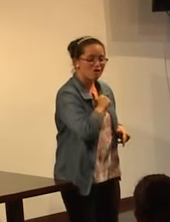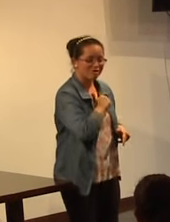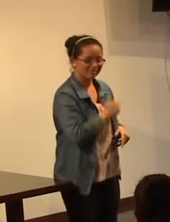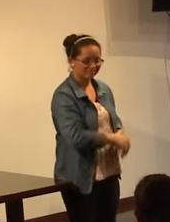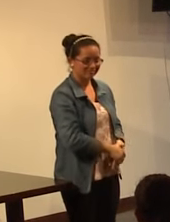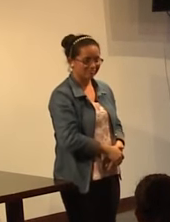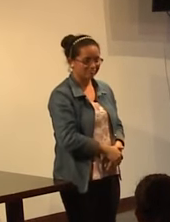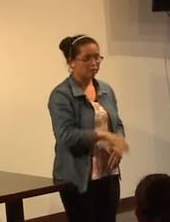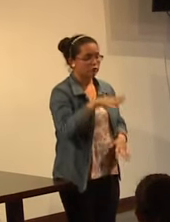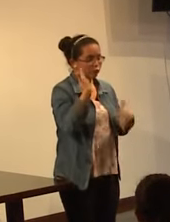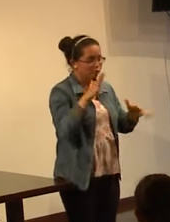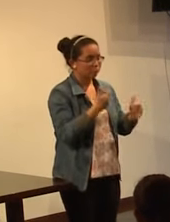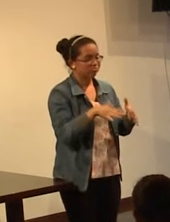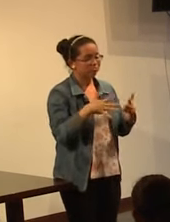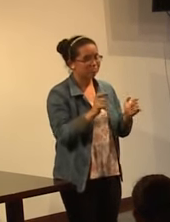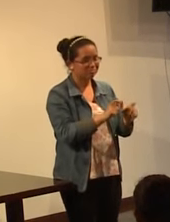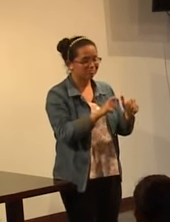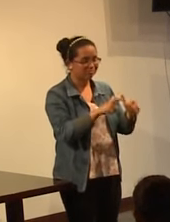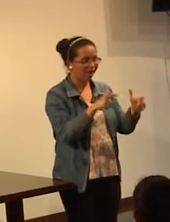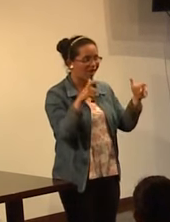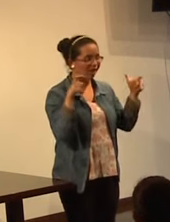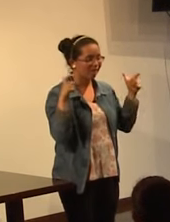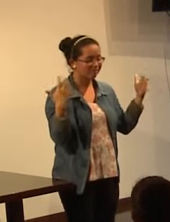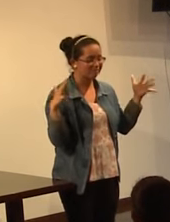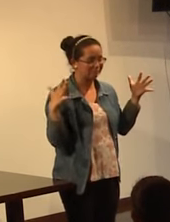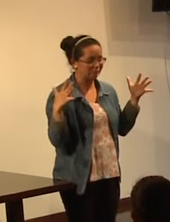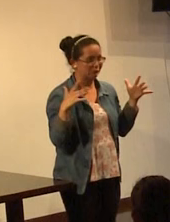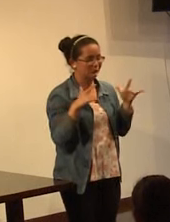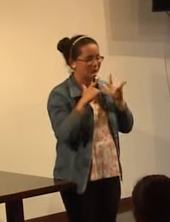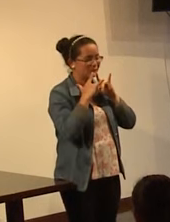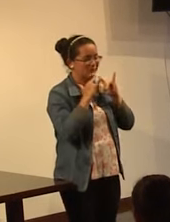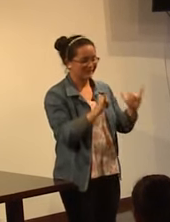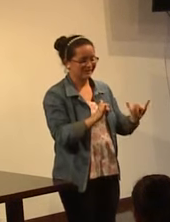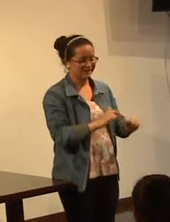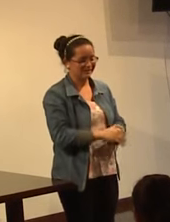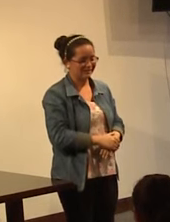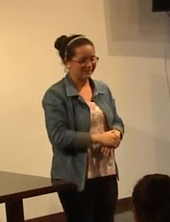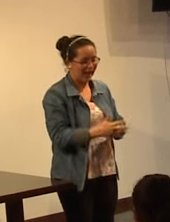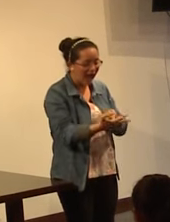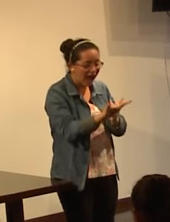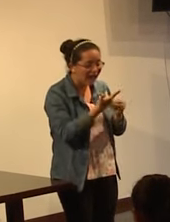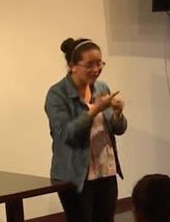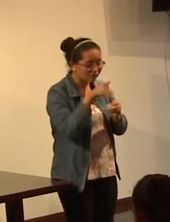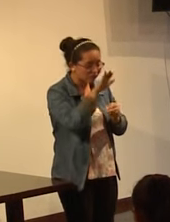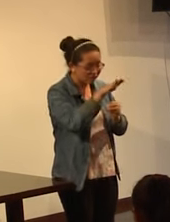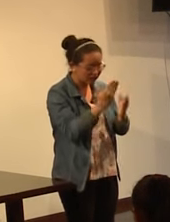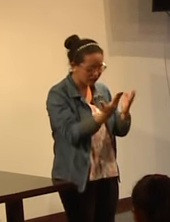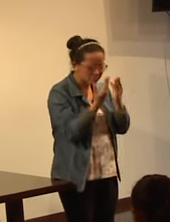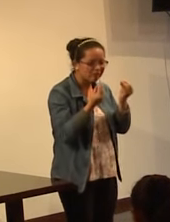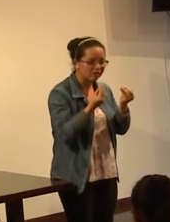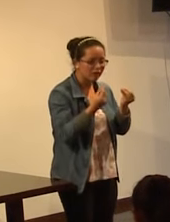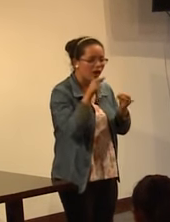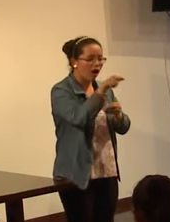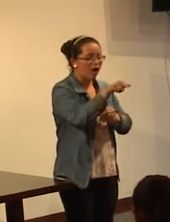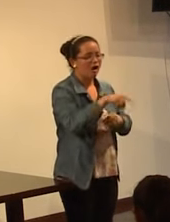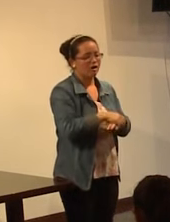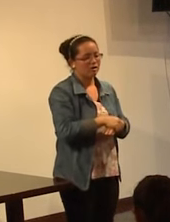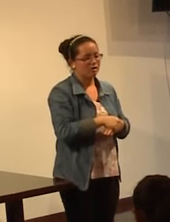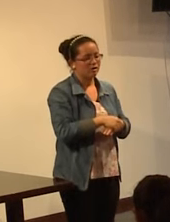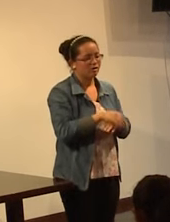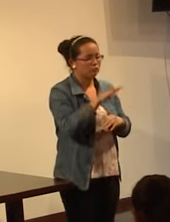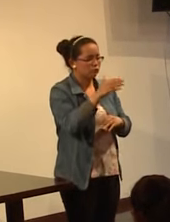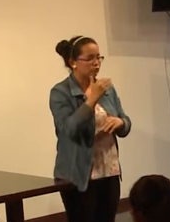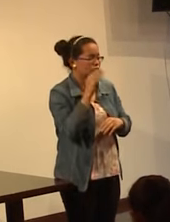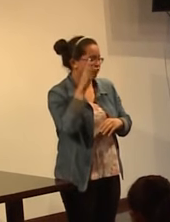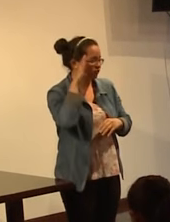más grande, digamos ya es en el plano más filosófico. Es decir, el arte sí le tiene que servir a uno para eso. Cuando ustedes tengan la posibilidad de meter esto de alguna